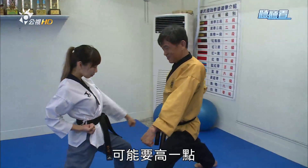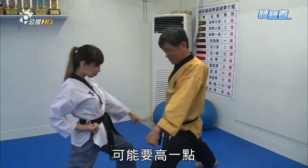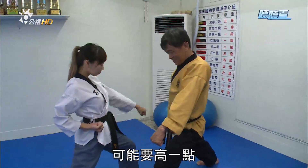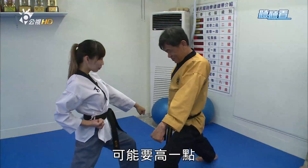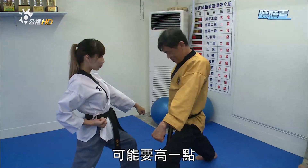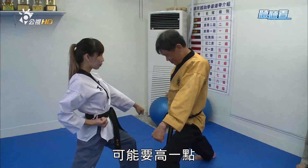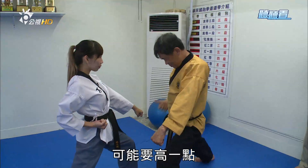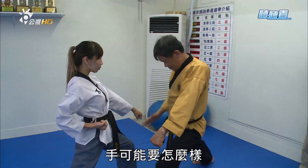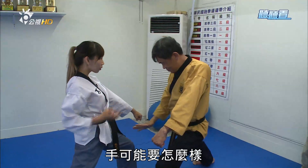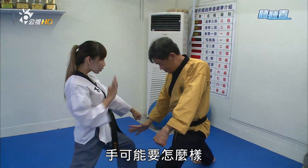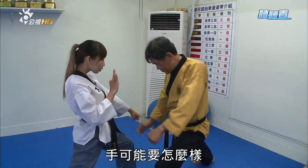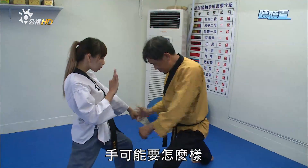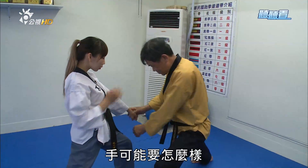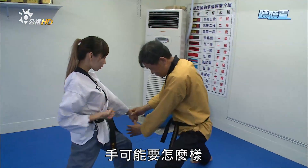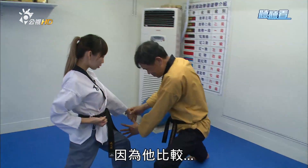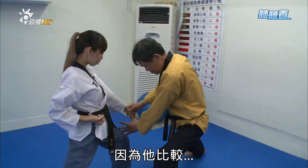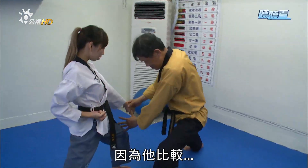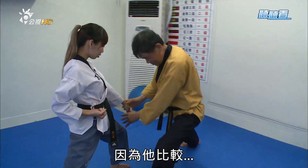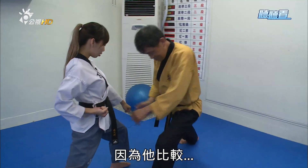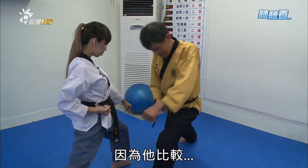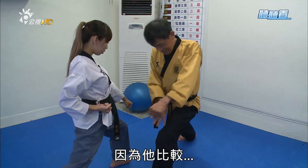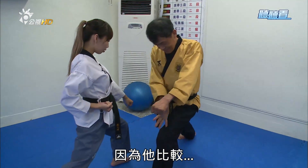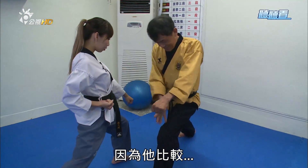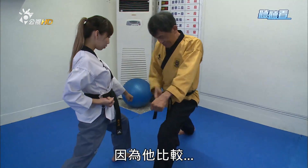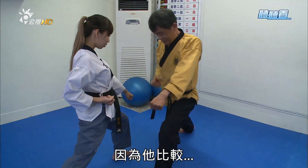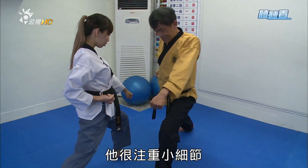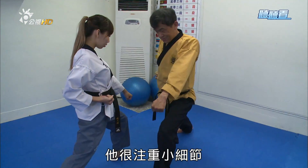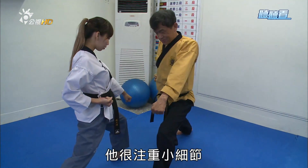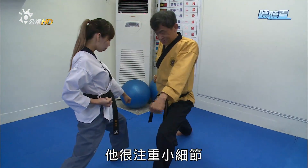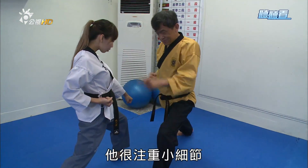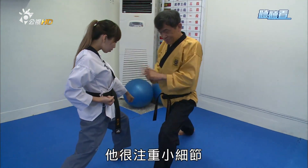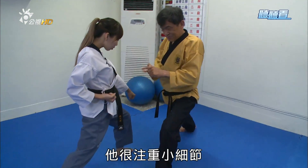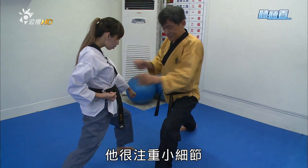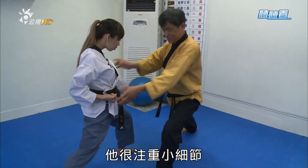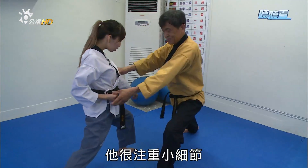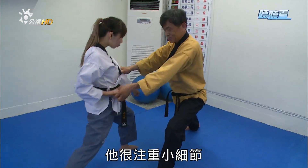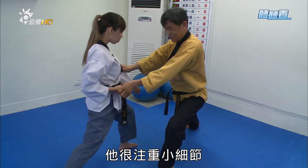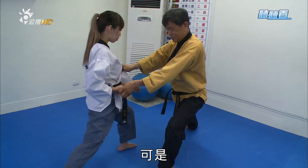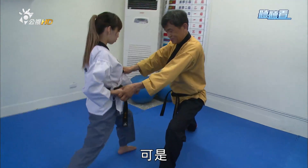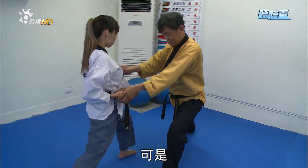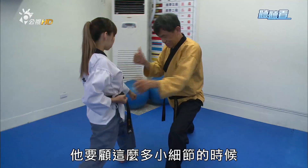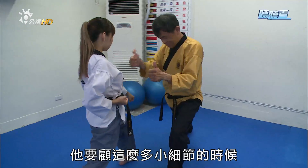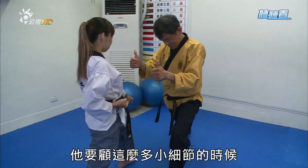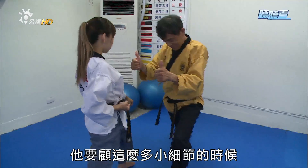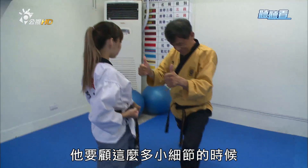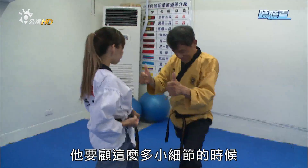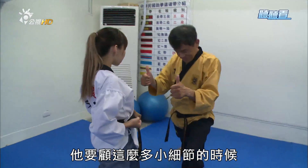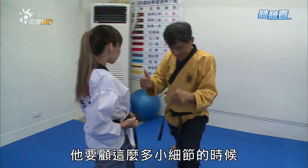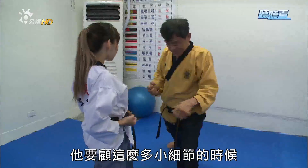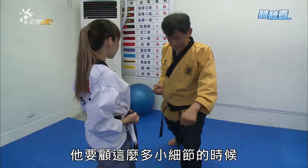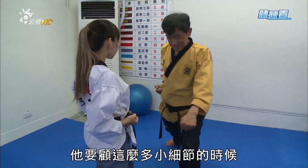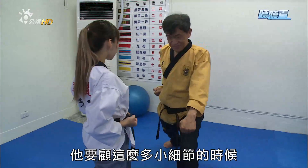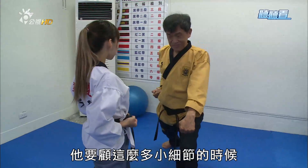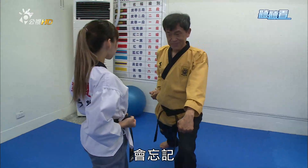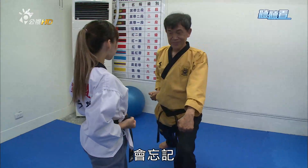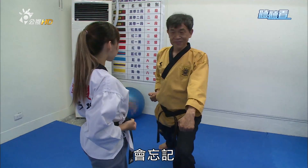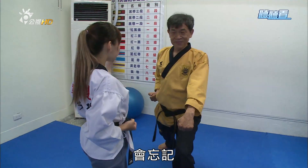要高一点啊，手可能要怎么样，因为他比较。他很注重小细节，可是他要顾这么多小细节的时候会忘